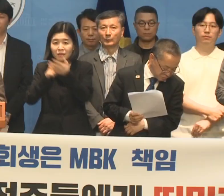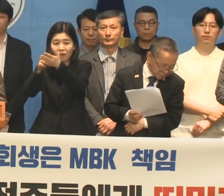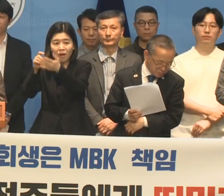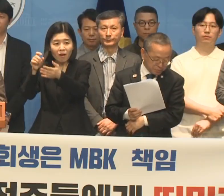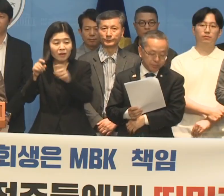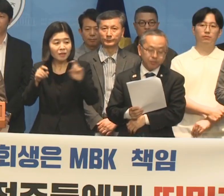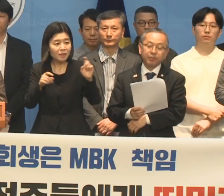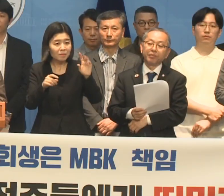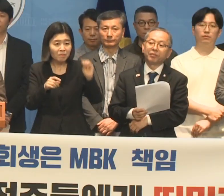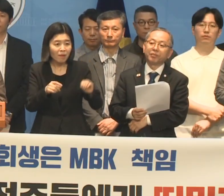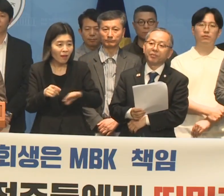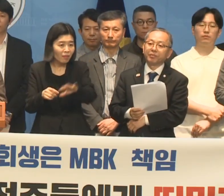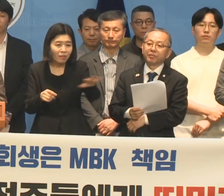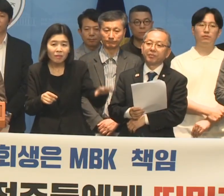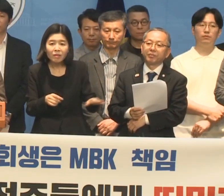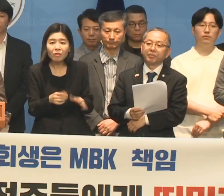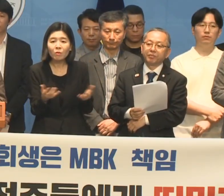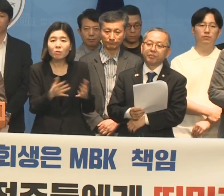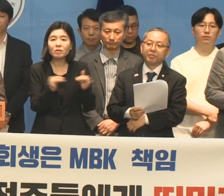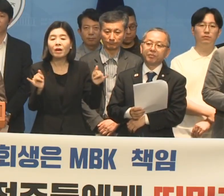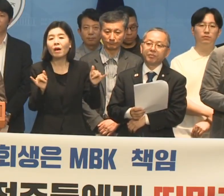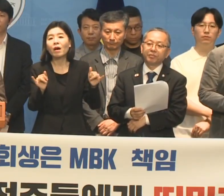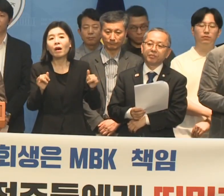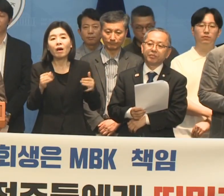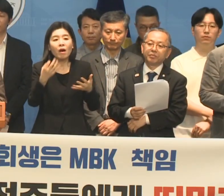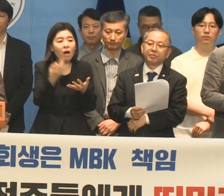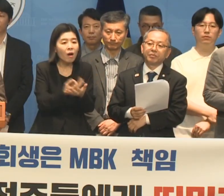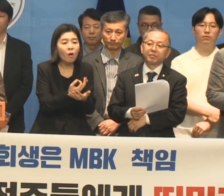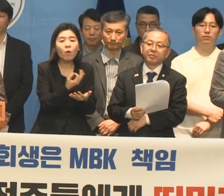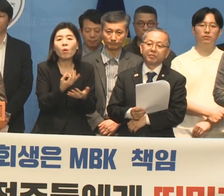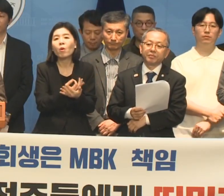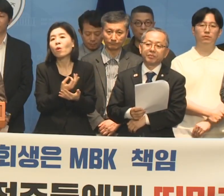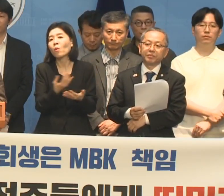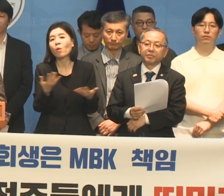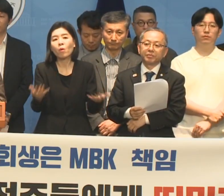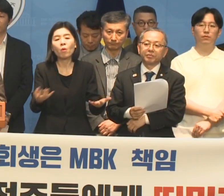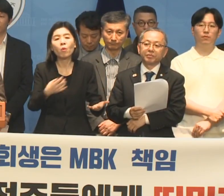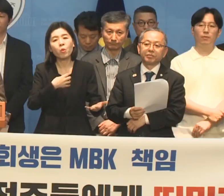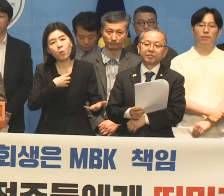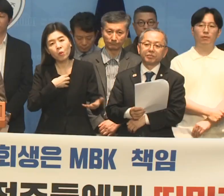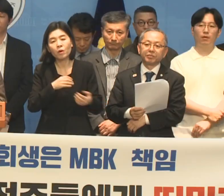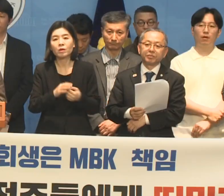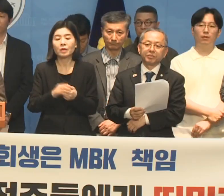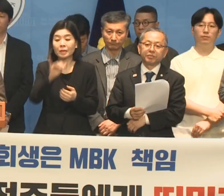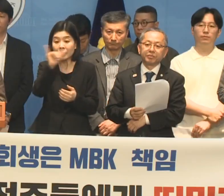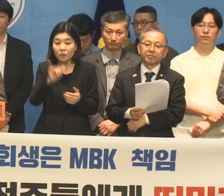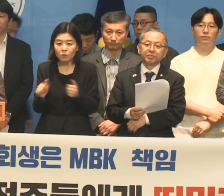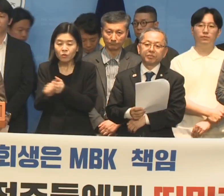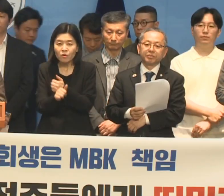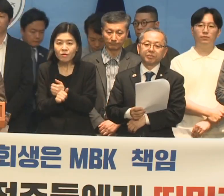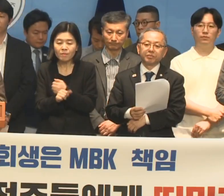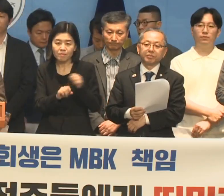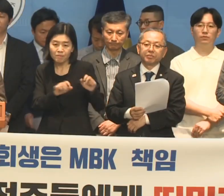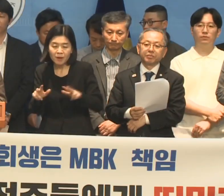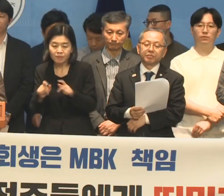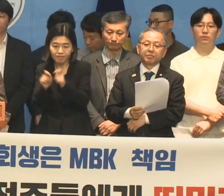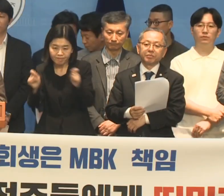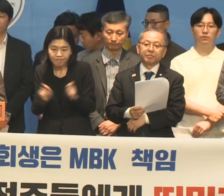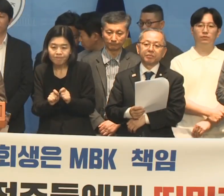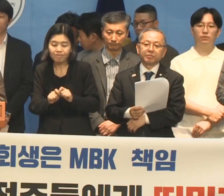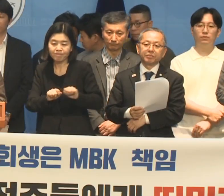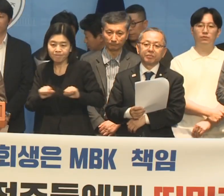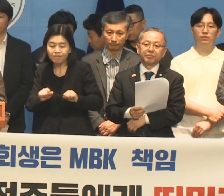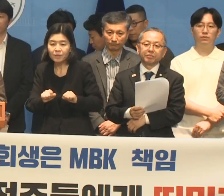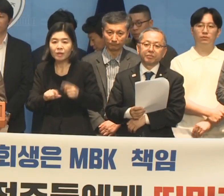점주 협력업체 노동자들은 여전히 생계 위기에 놓여 있습니다. 당시 을지로위원회는 즉각 TF를 구성해서